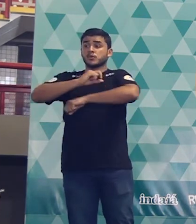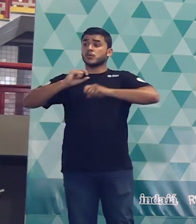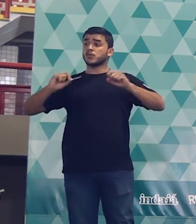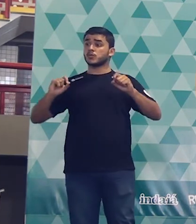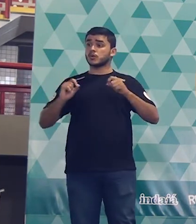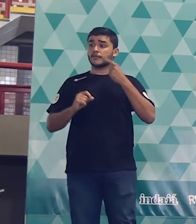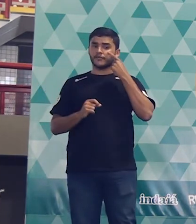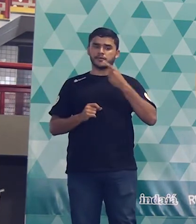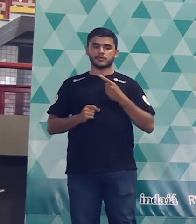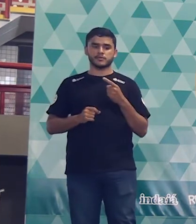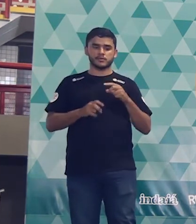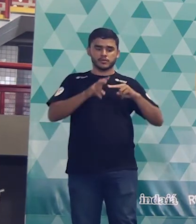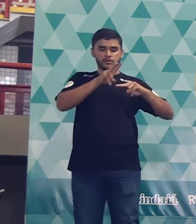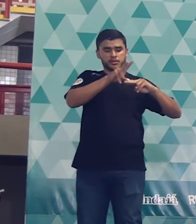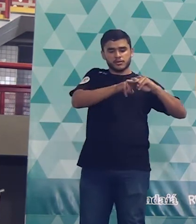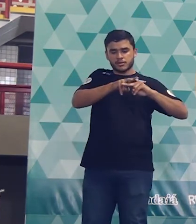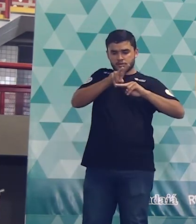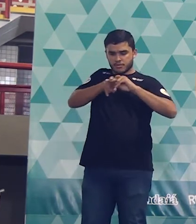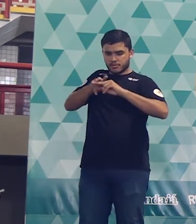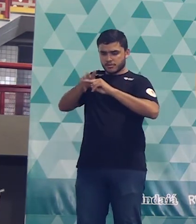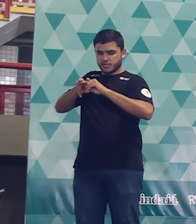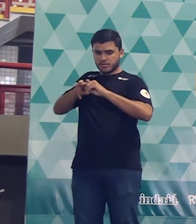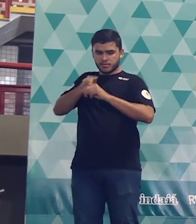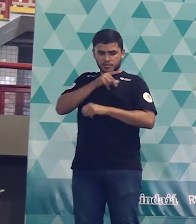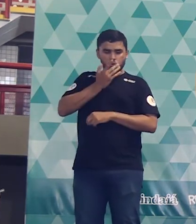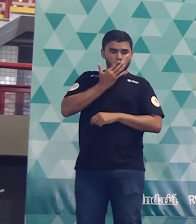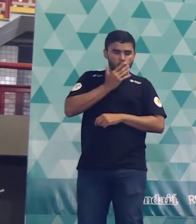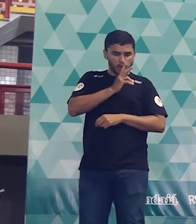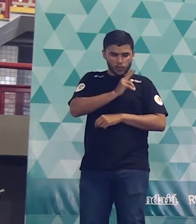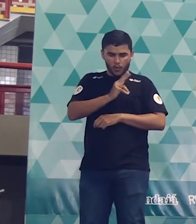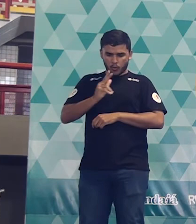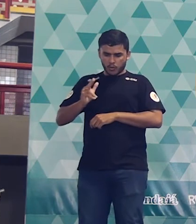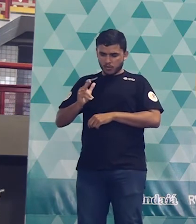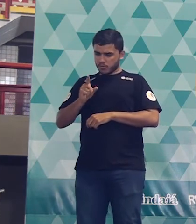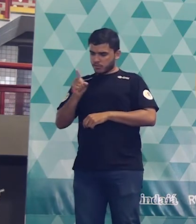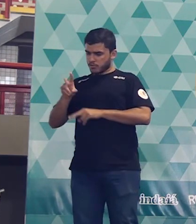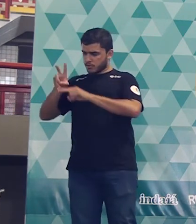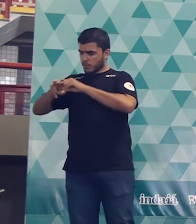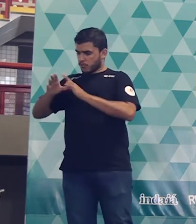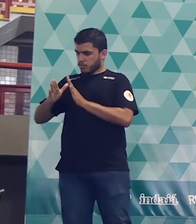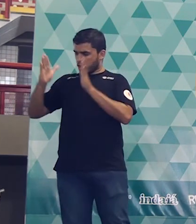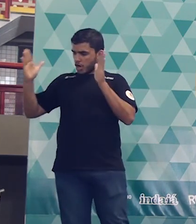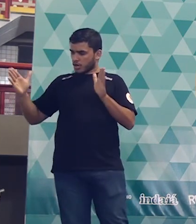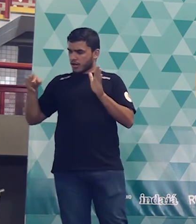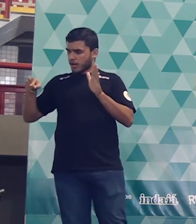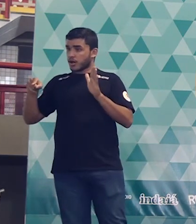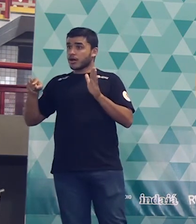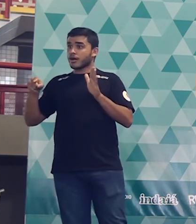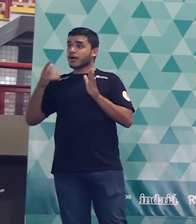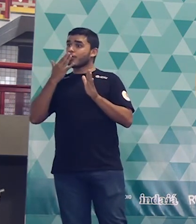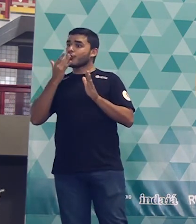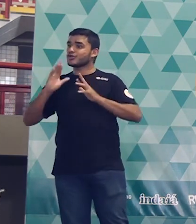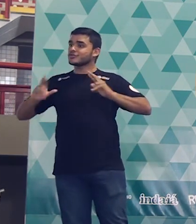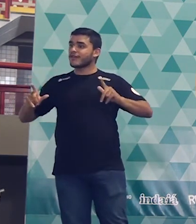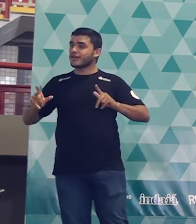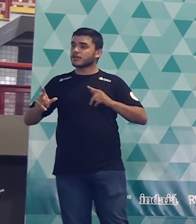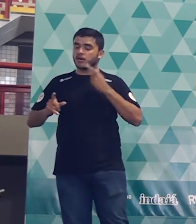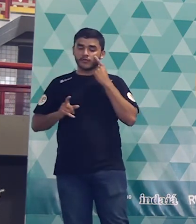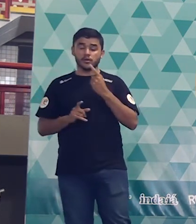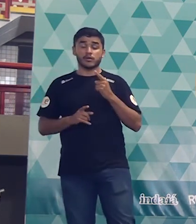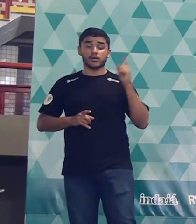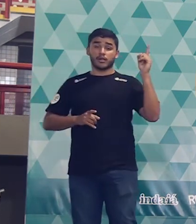no metrô de São Paulo? Mudaram a cor, não foi? Mudaram a cor. Lá nos ônibus urbanos de